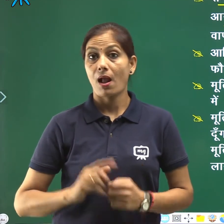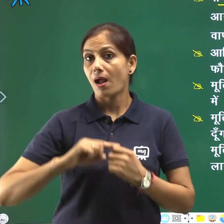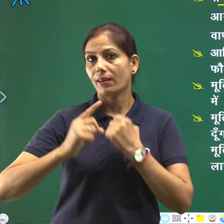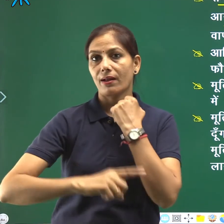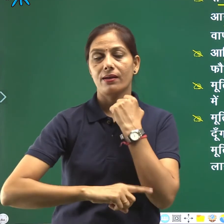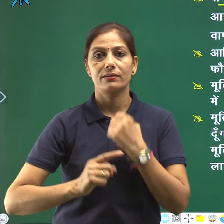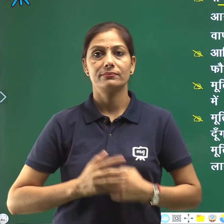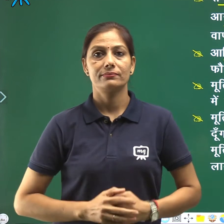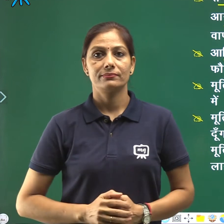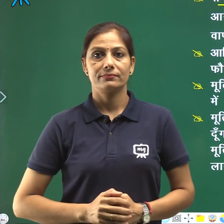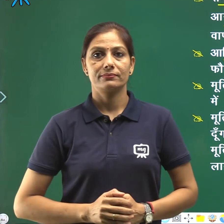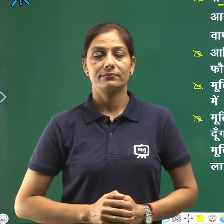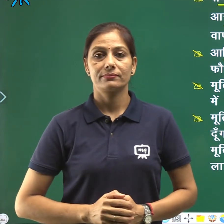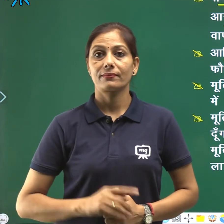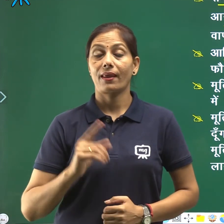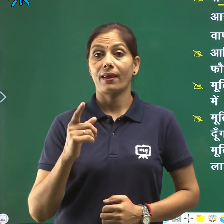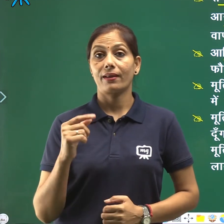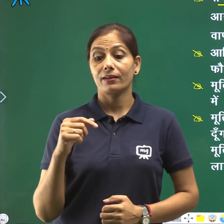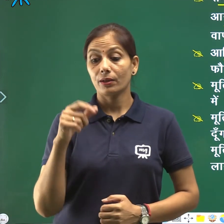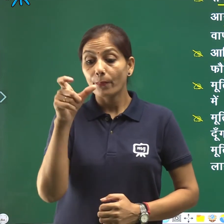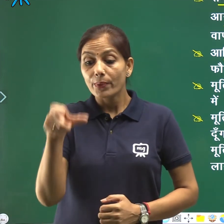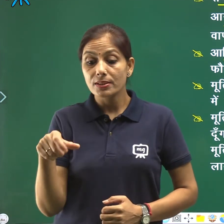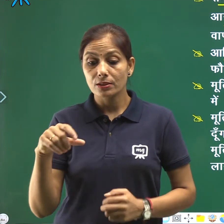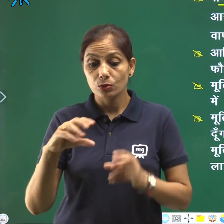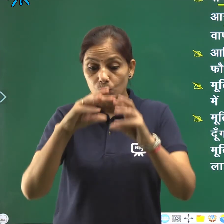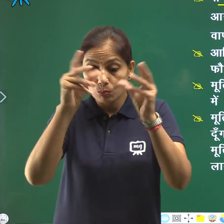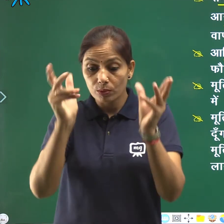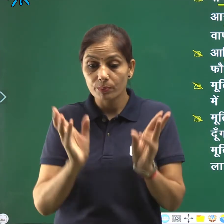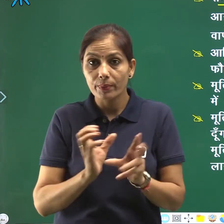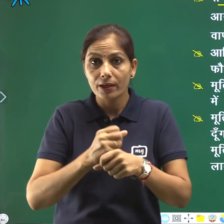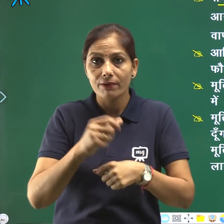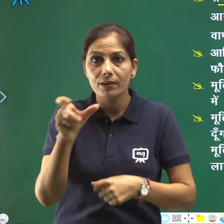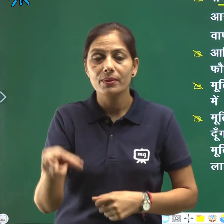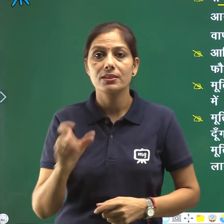आखिरकार एक मूर्तिकार को